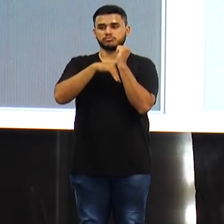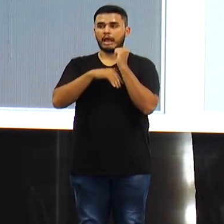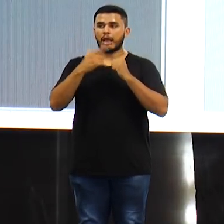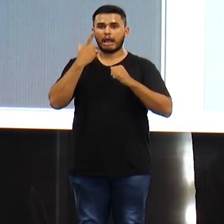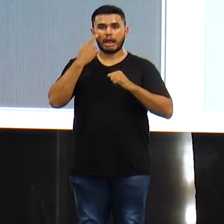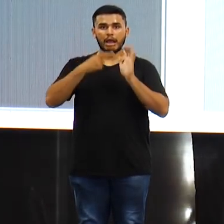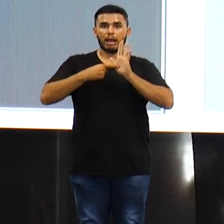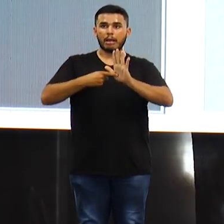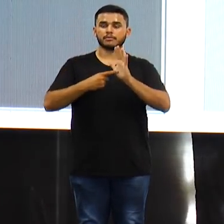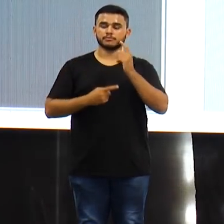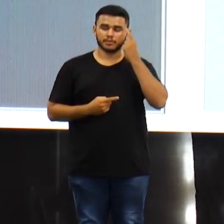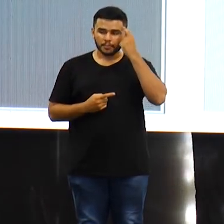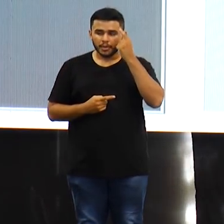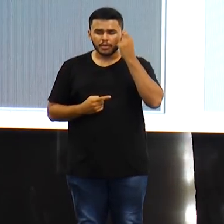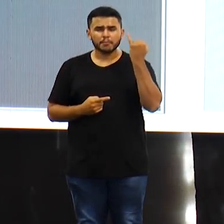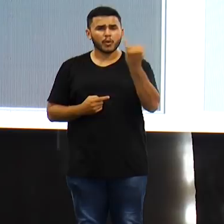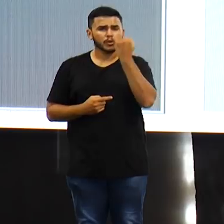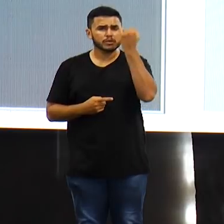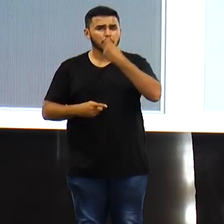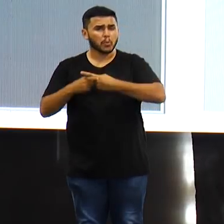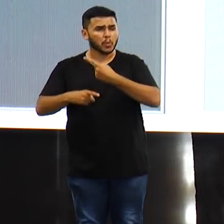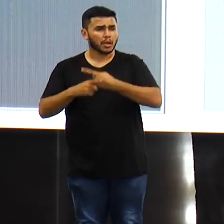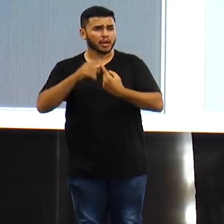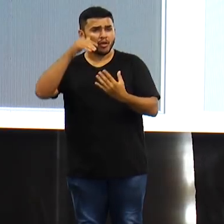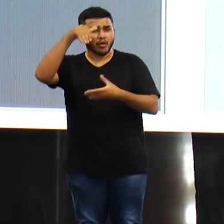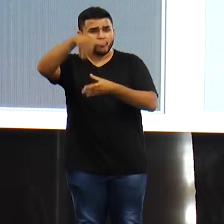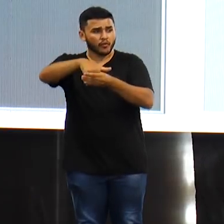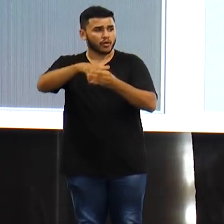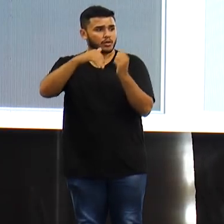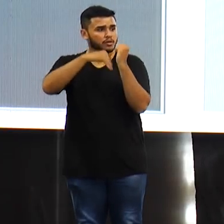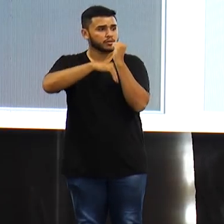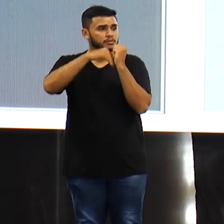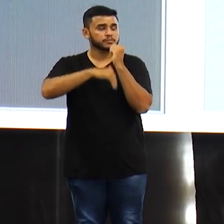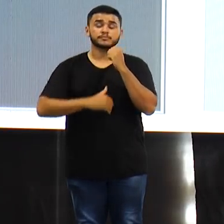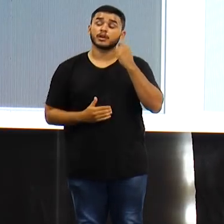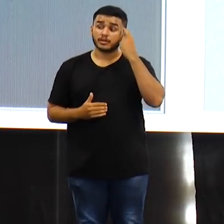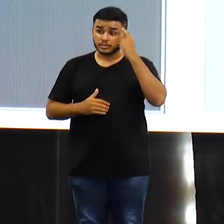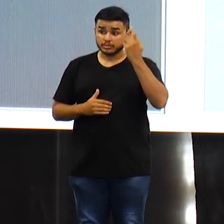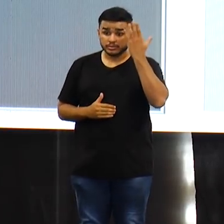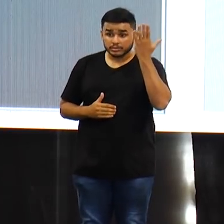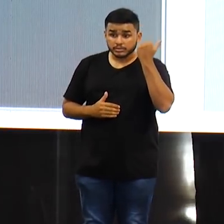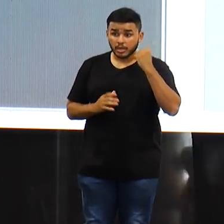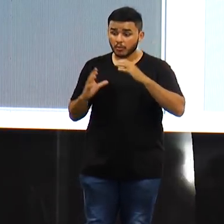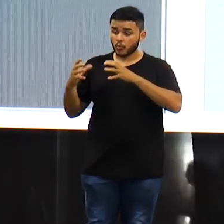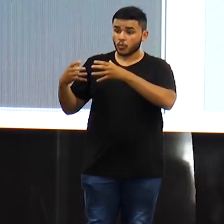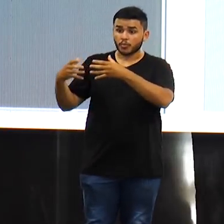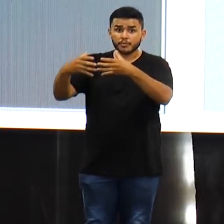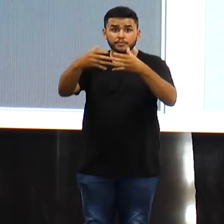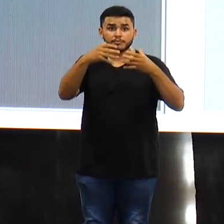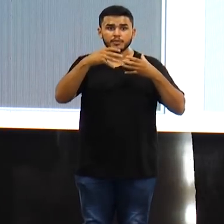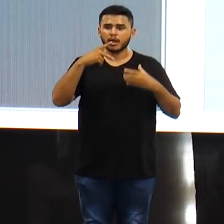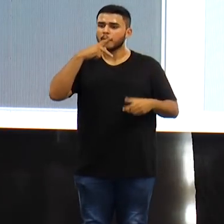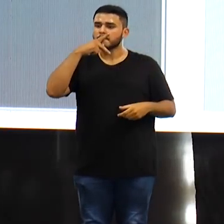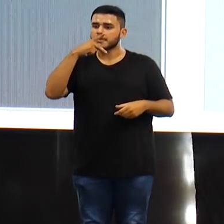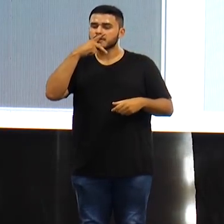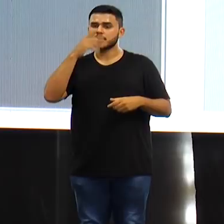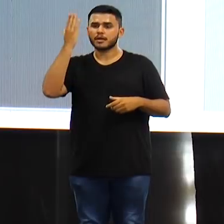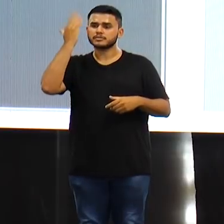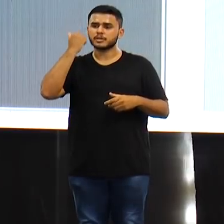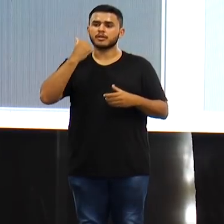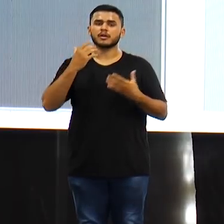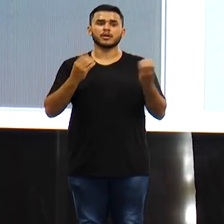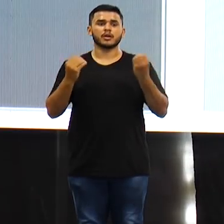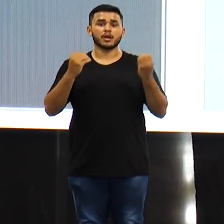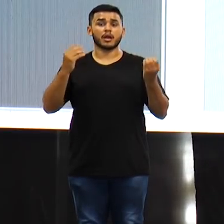secreto? Lembremos que na política oligárquica, na Primeira República, também chamada de